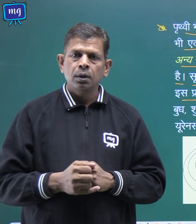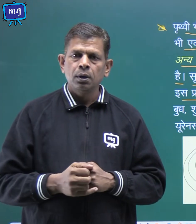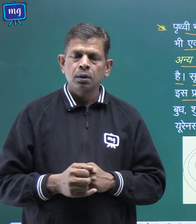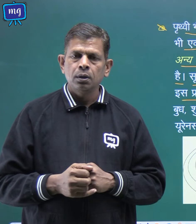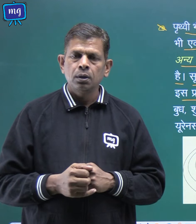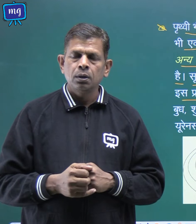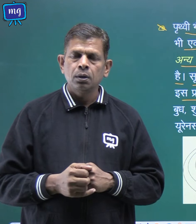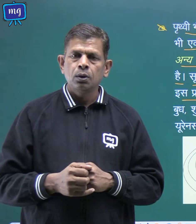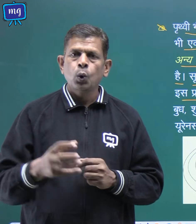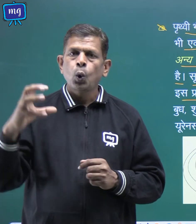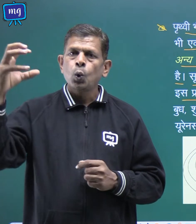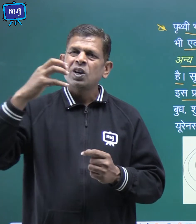सूर्य से दूरी के अनुसार